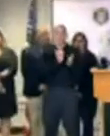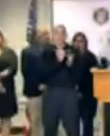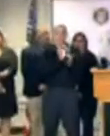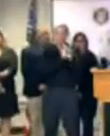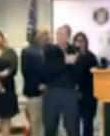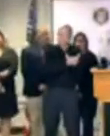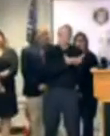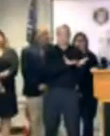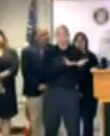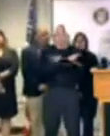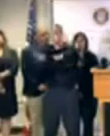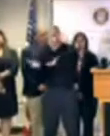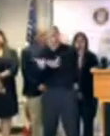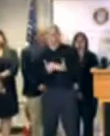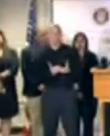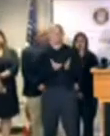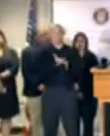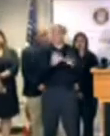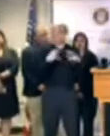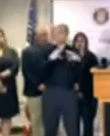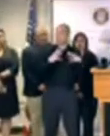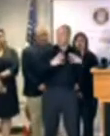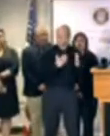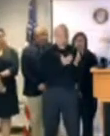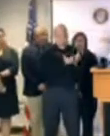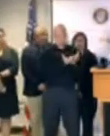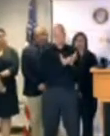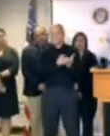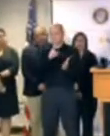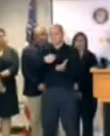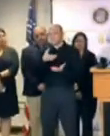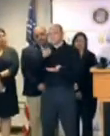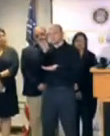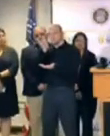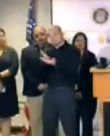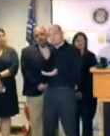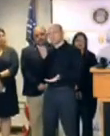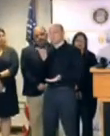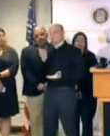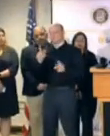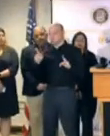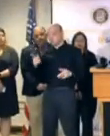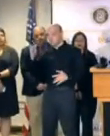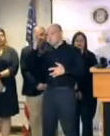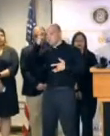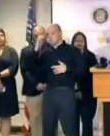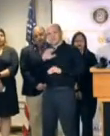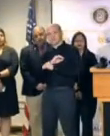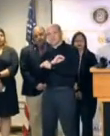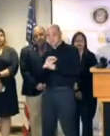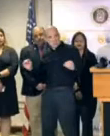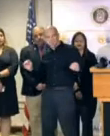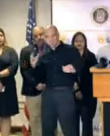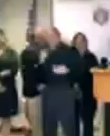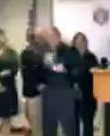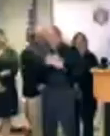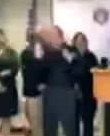o crucero que entre en Puerto Rico tendrá que certificar que no tiene a bordo ninguna persona enferma, y otras